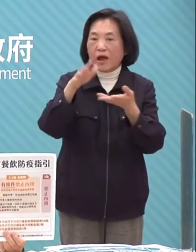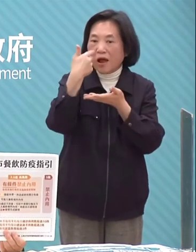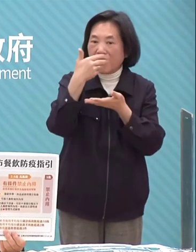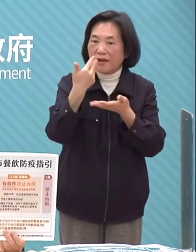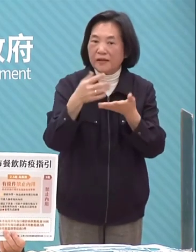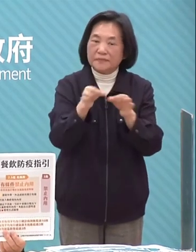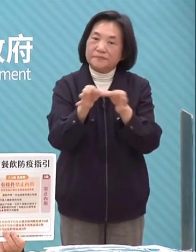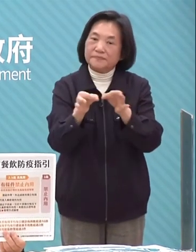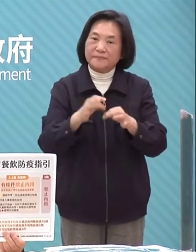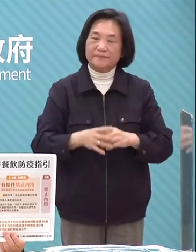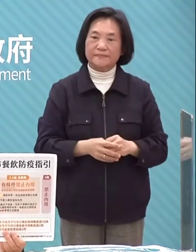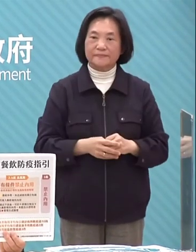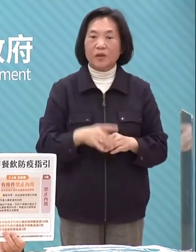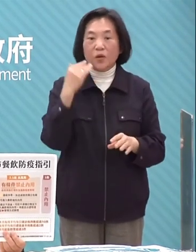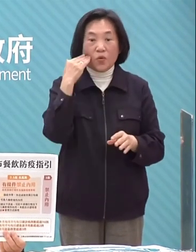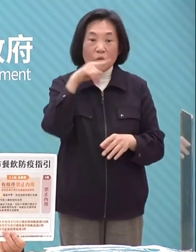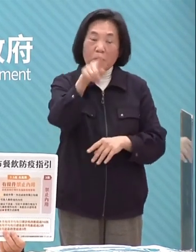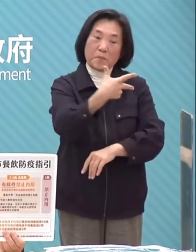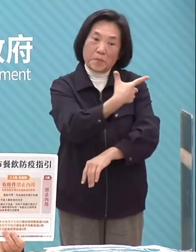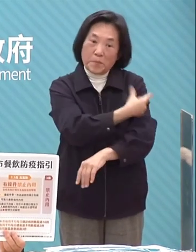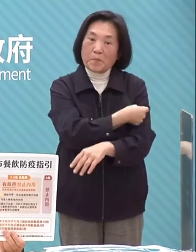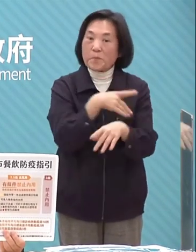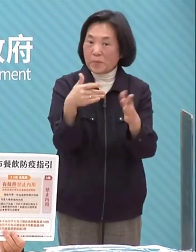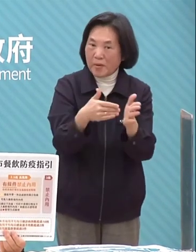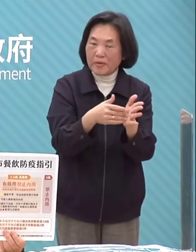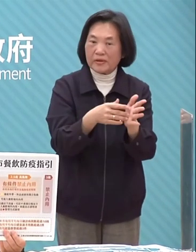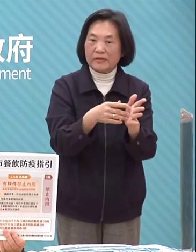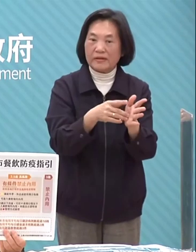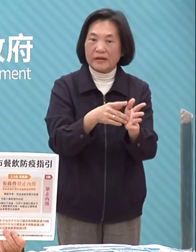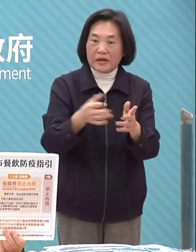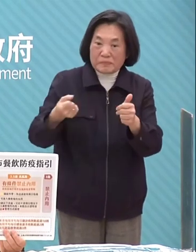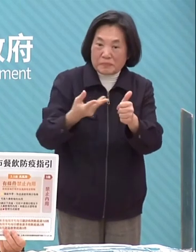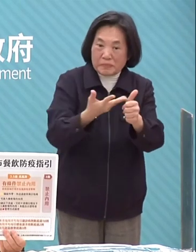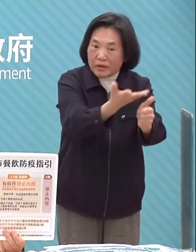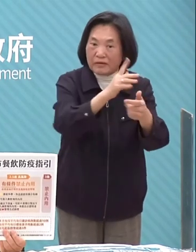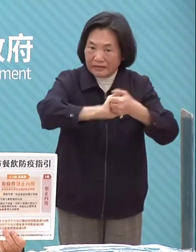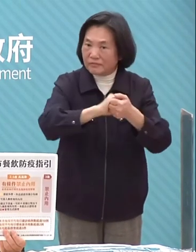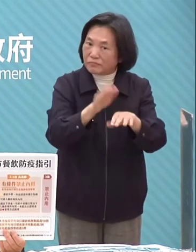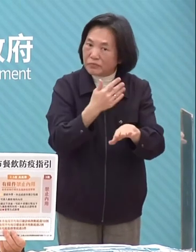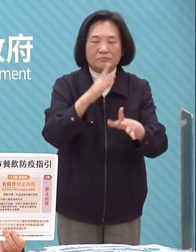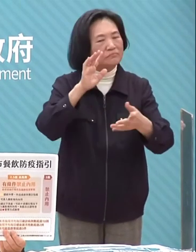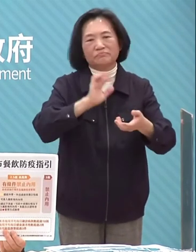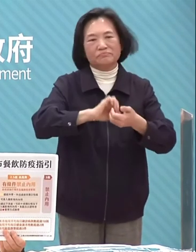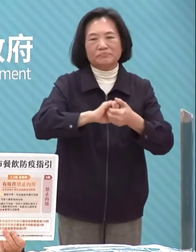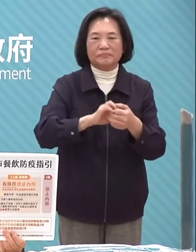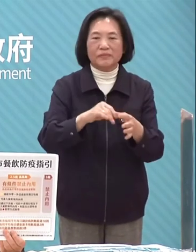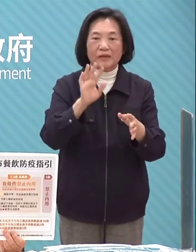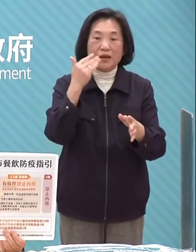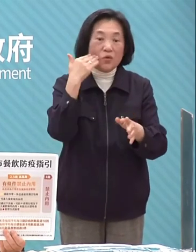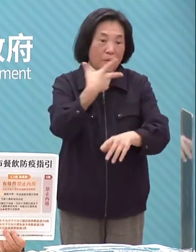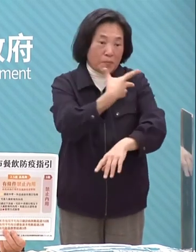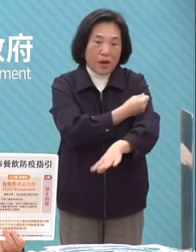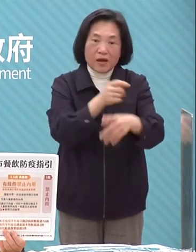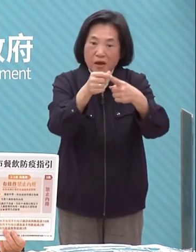样的打疫苗没有保证说你不会感染，但是有完整打疫